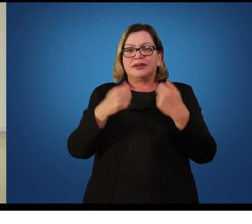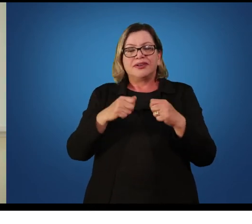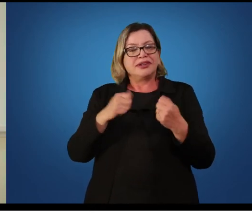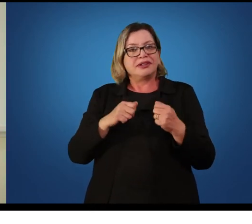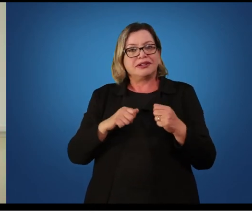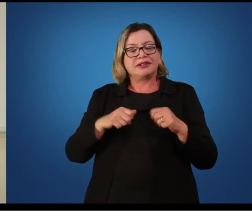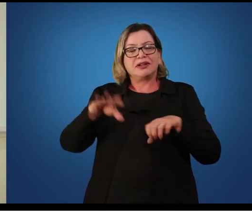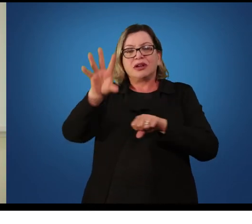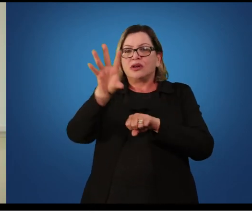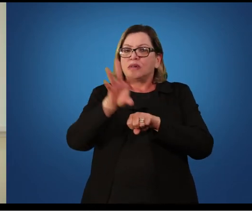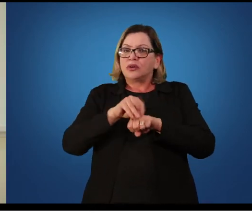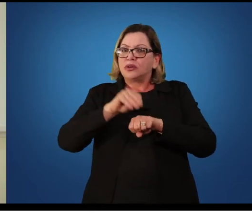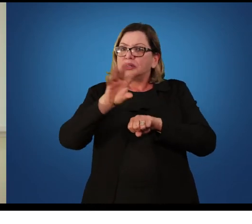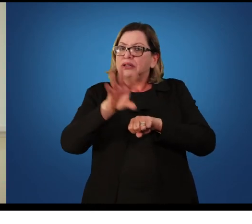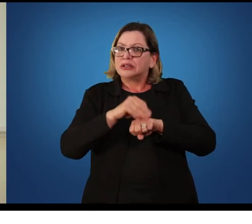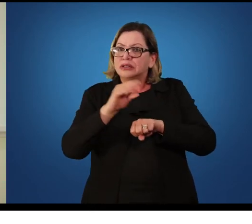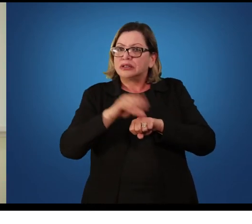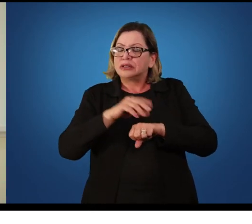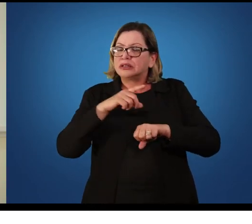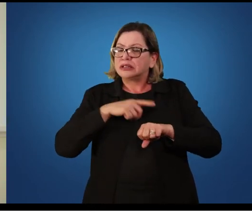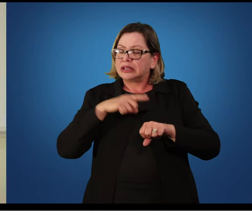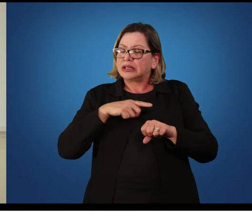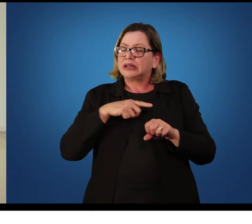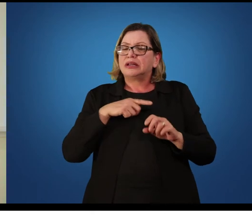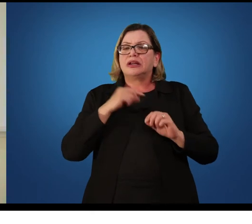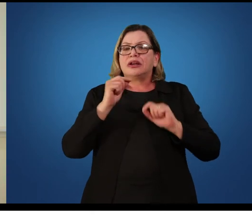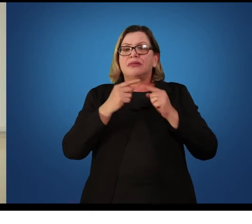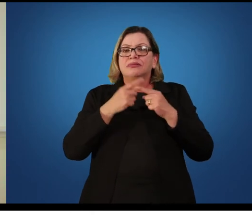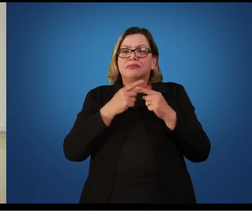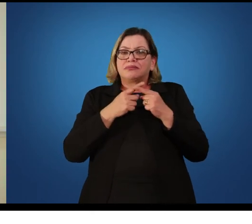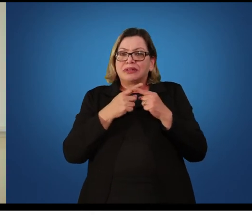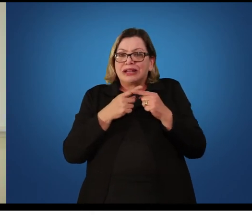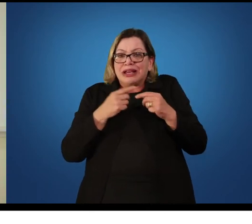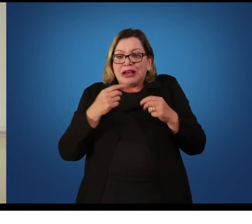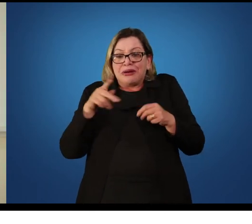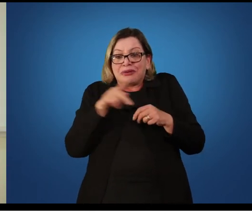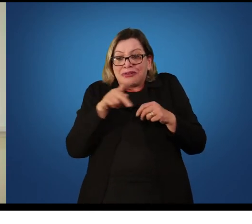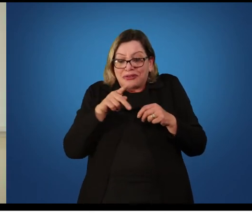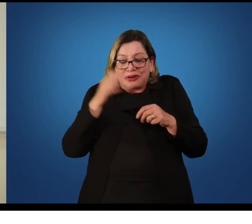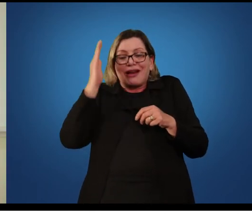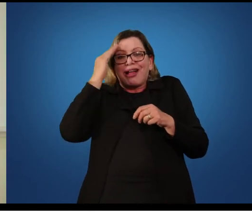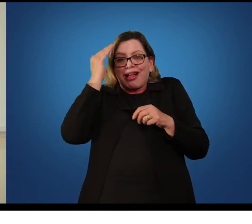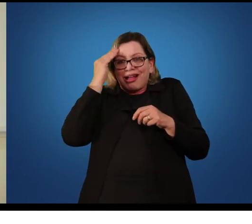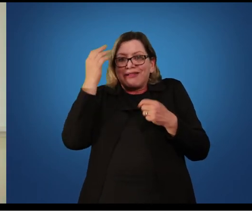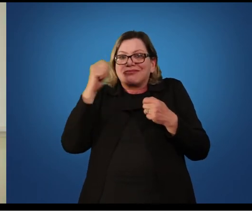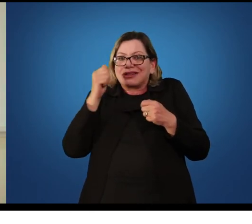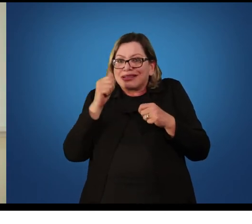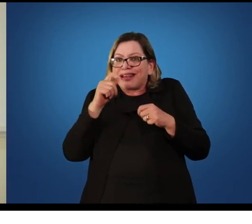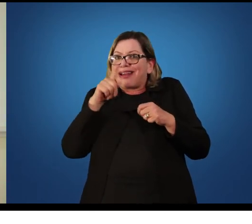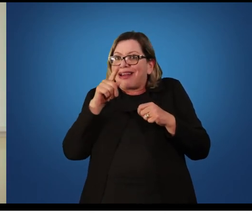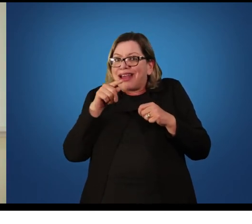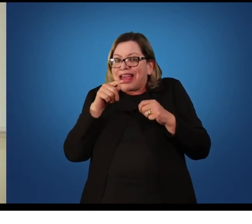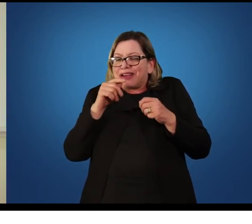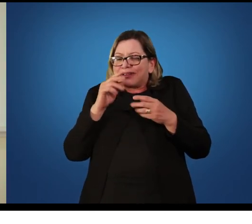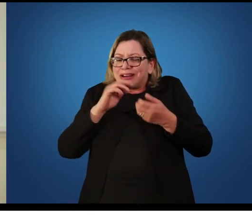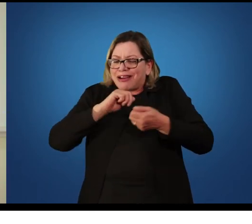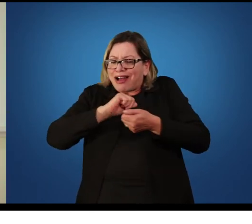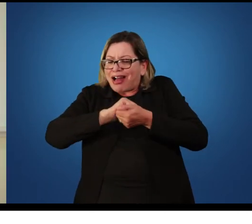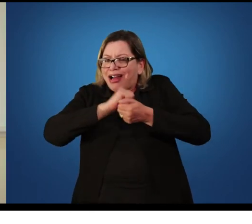no conhecimento dos estágios uma ferramenta importante para adequar a sua prática